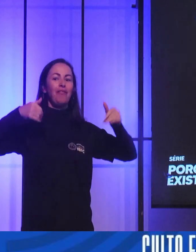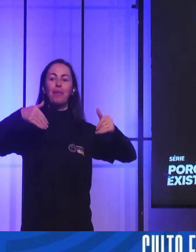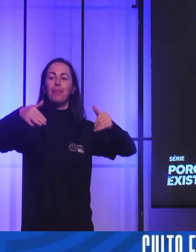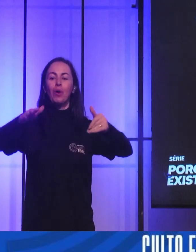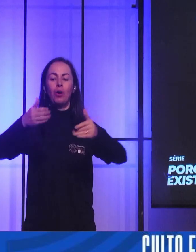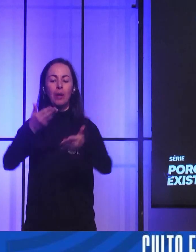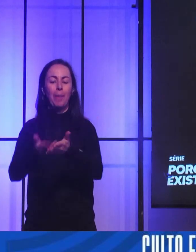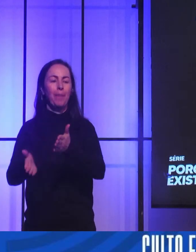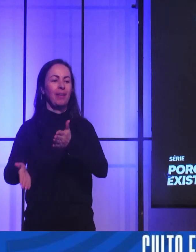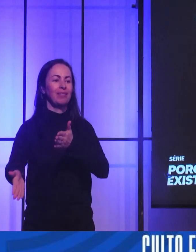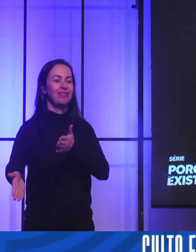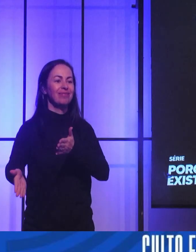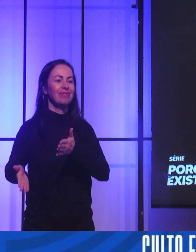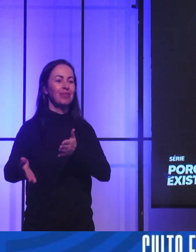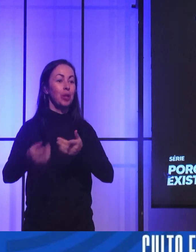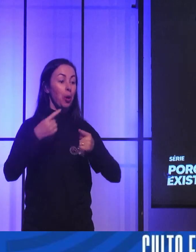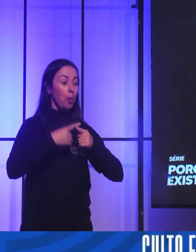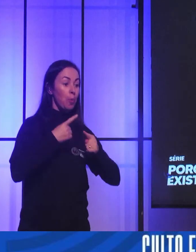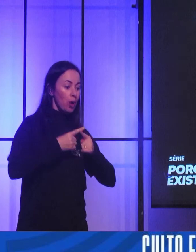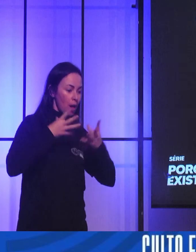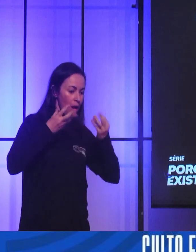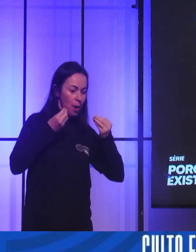E são muitos